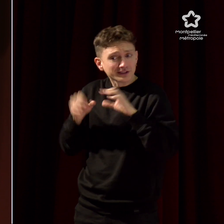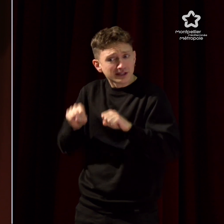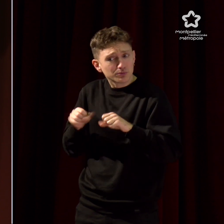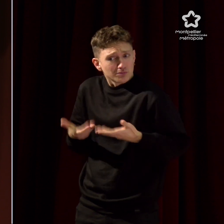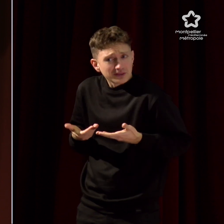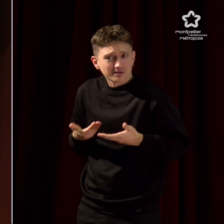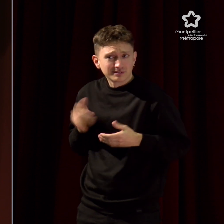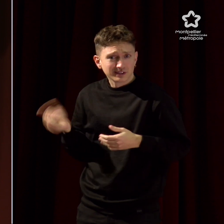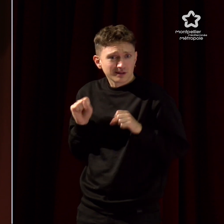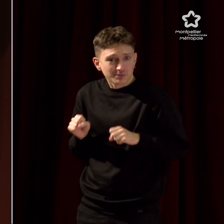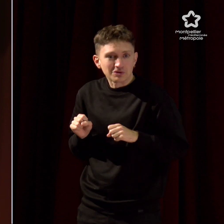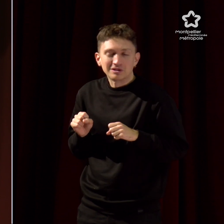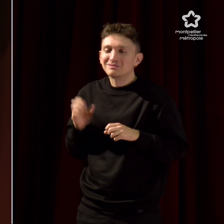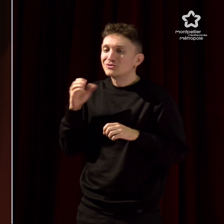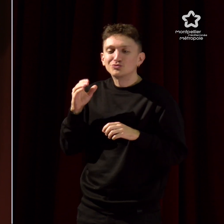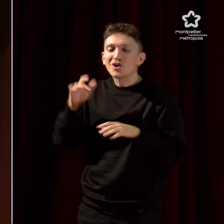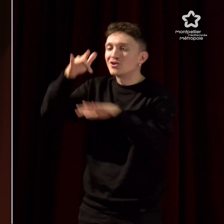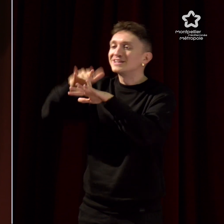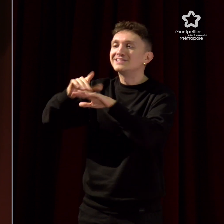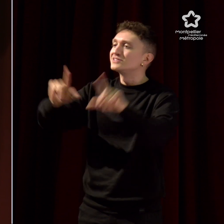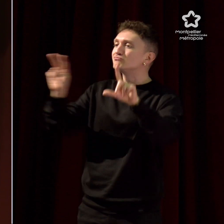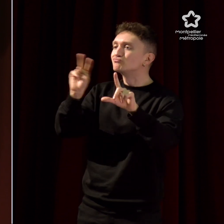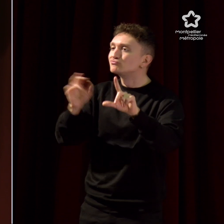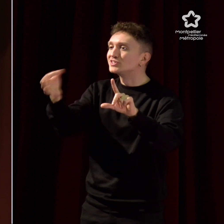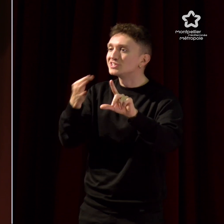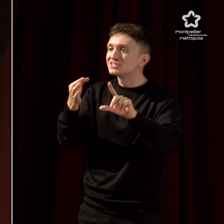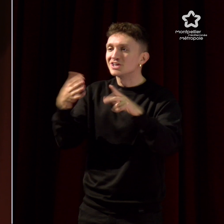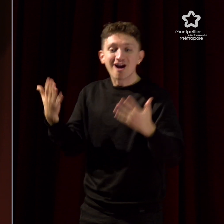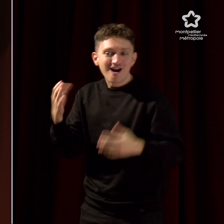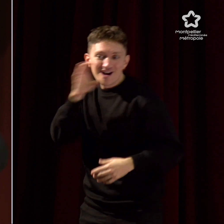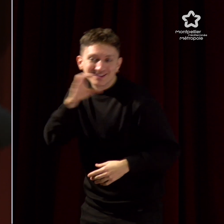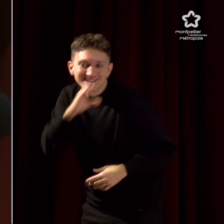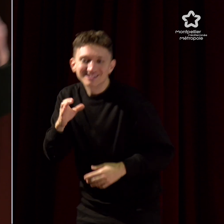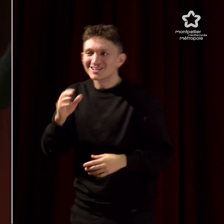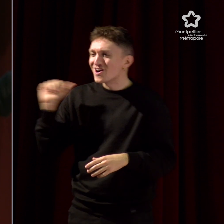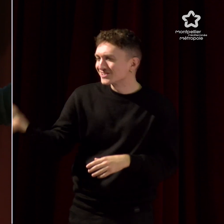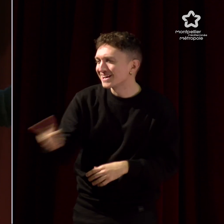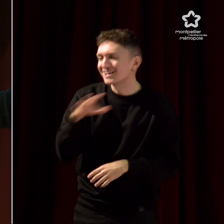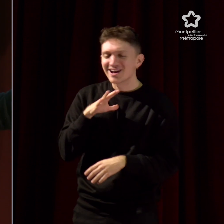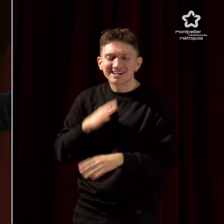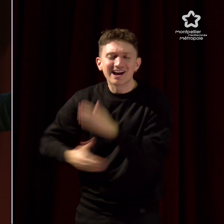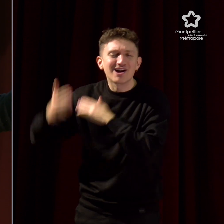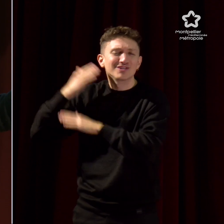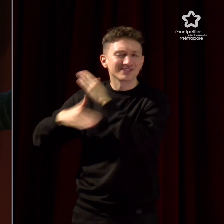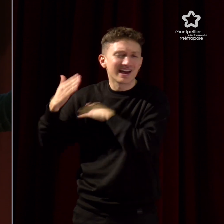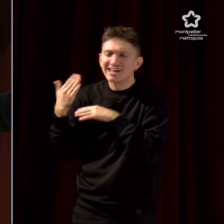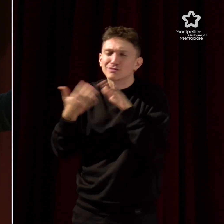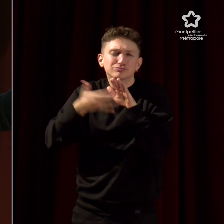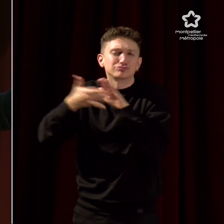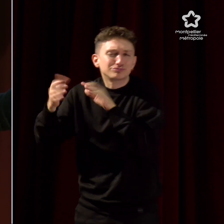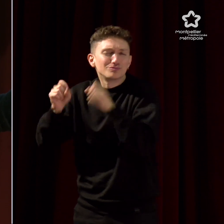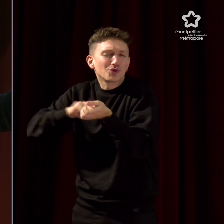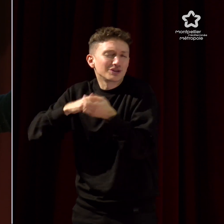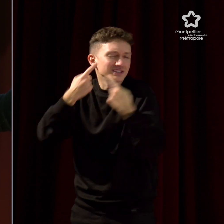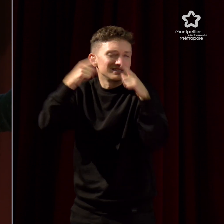mettre en avant que beaucoup de gens ont effectivement des ancêtres migrants. Et c'est utilisé d'un autre côté par les mouvements d'extrême